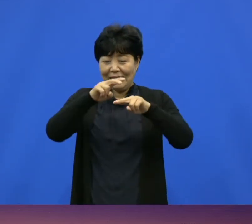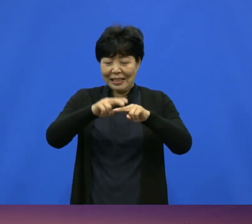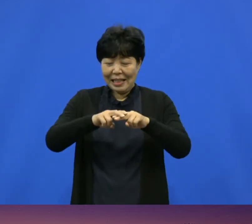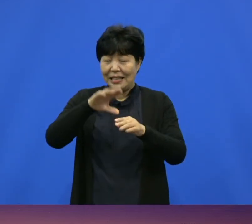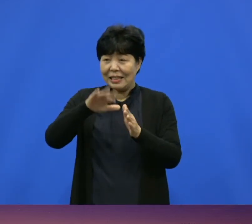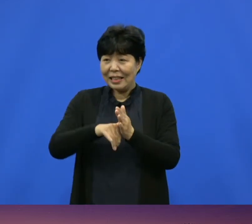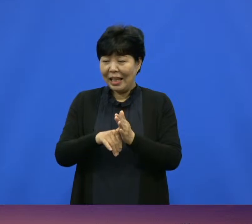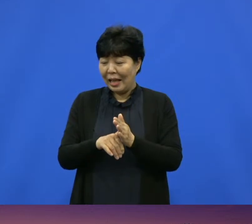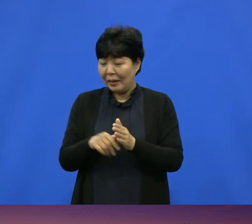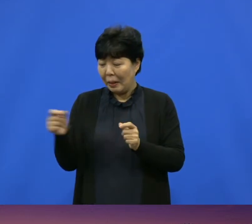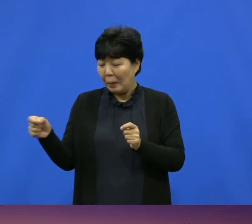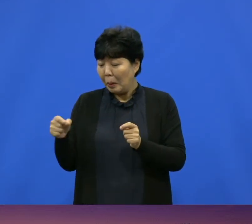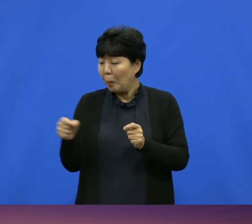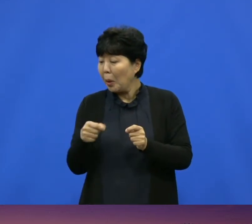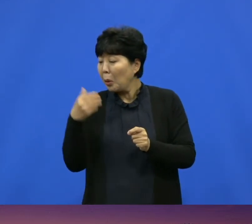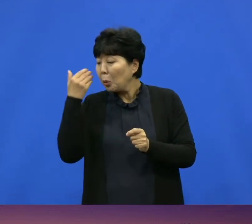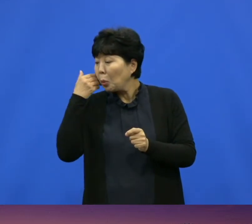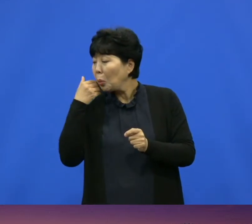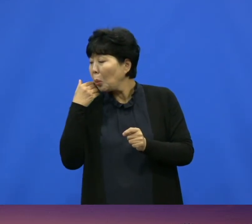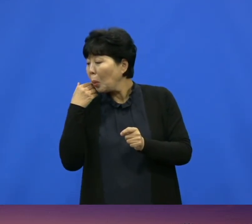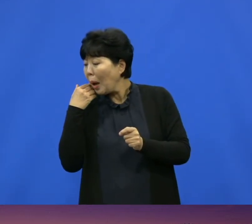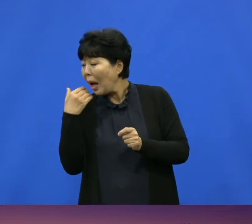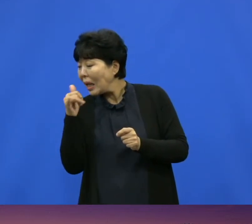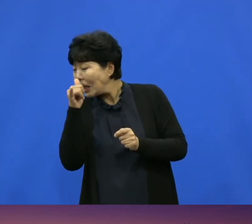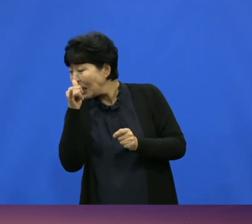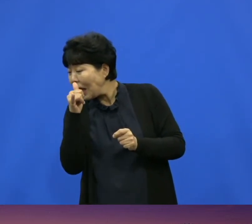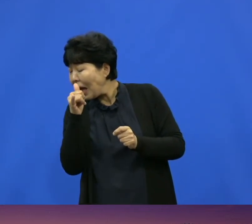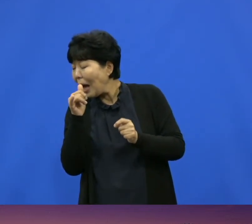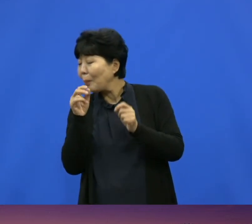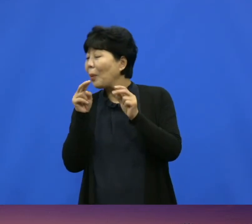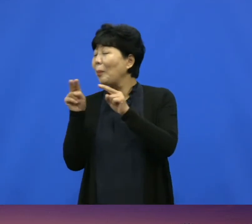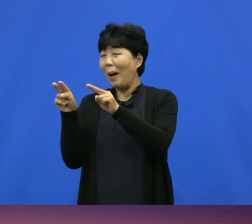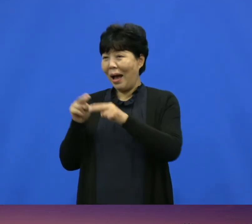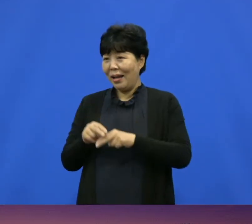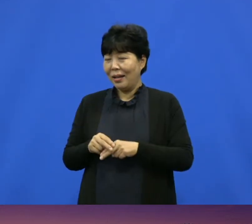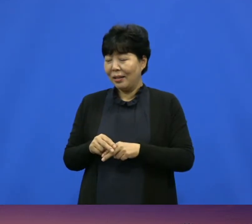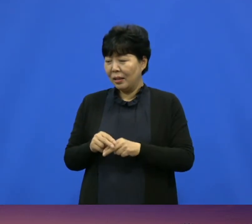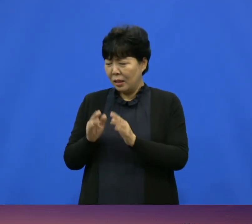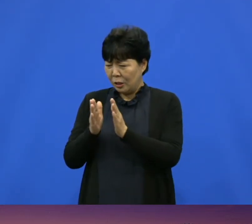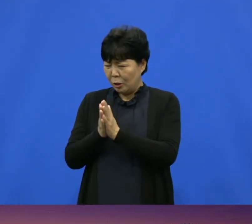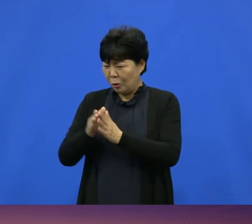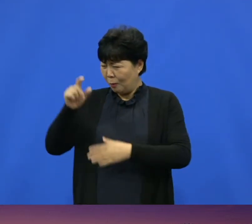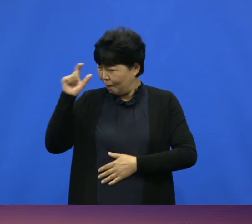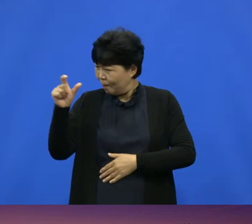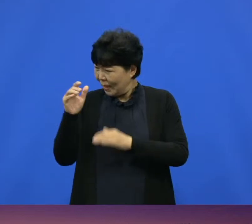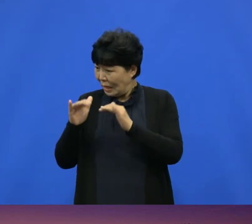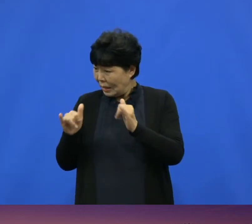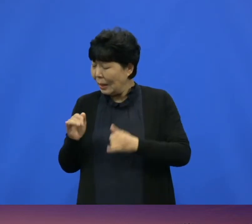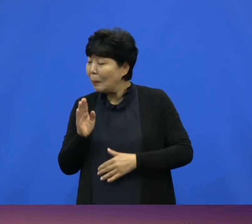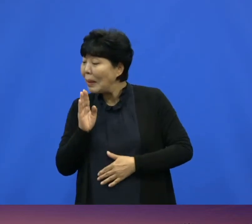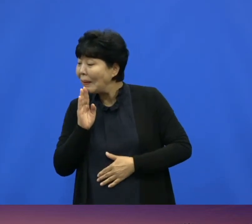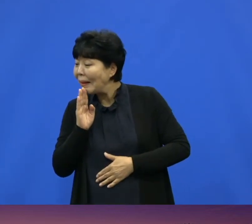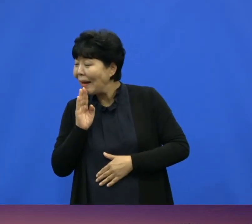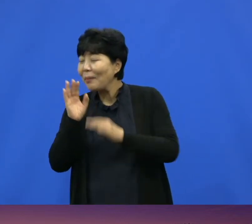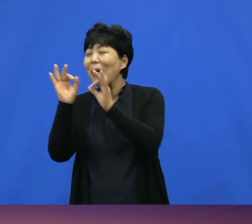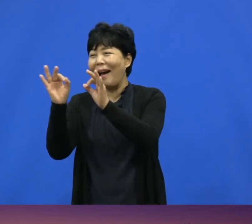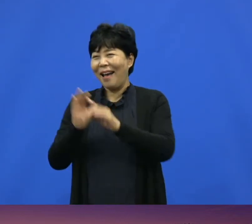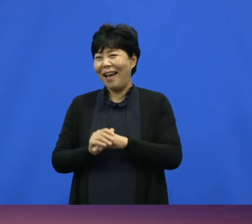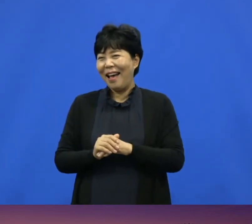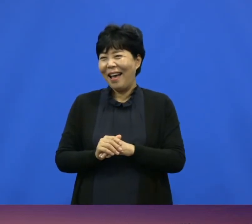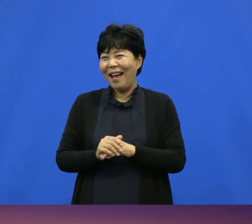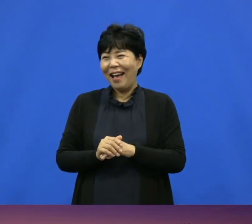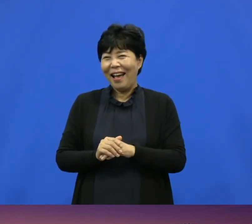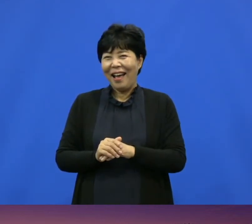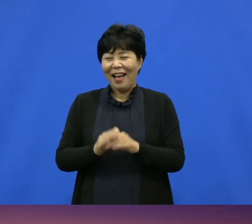분 잘 보고 앉으세요. 이분이 좀 기도를 좀 하는 분인가 안 하는 분인가 이제 그